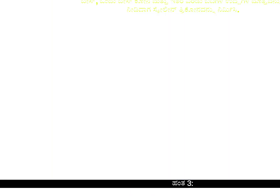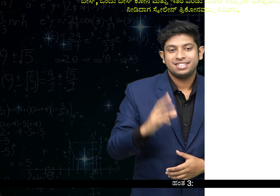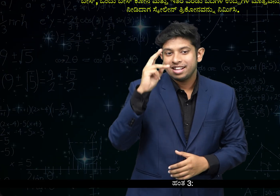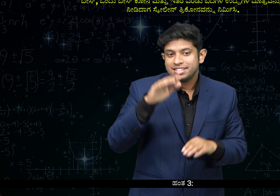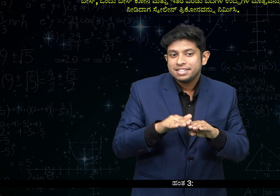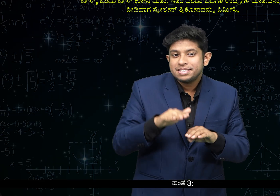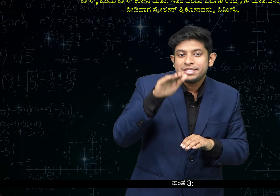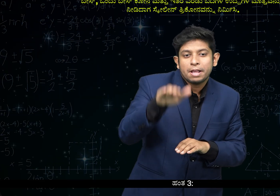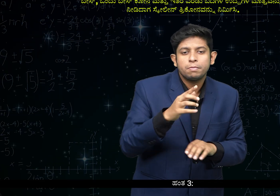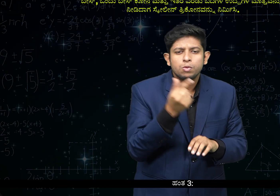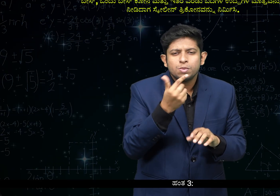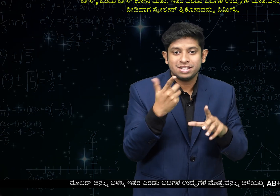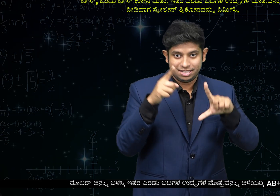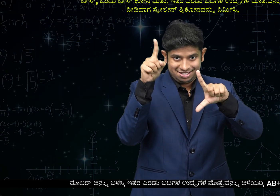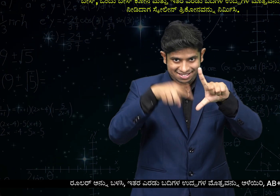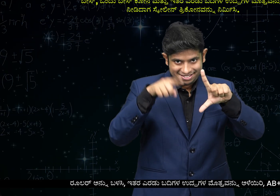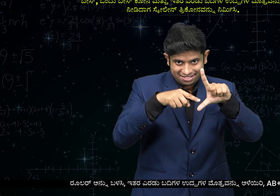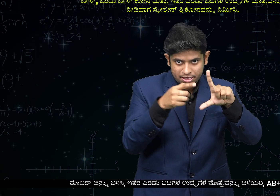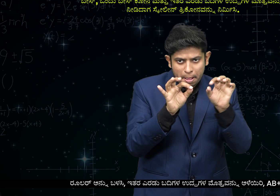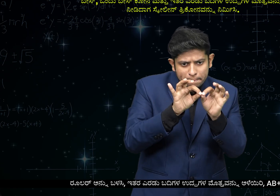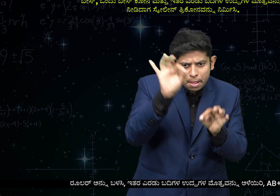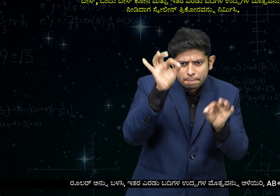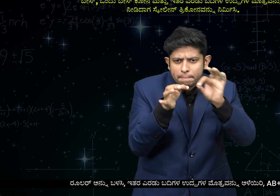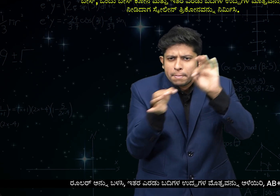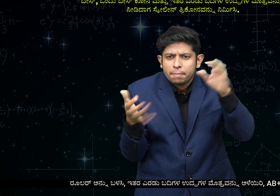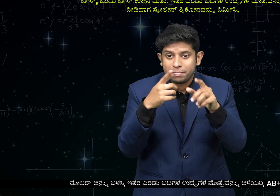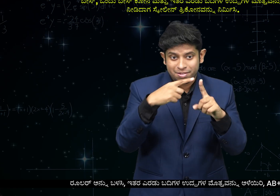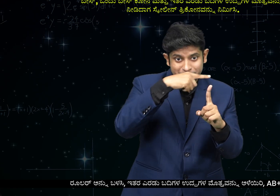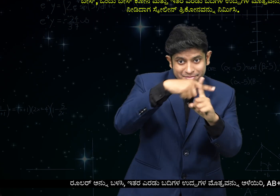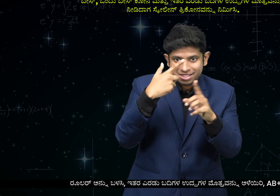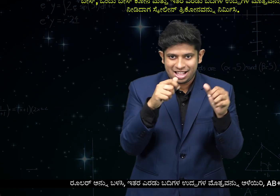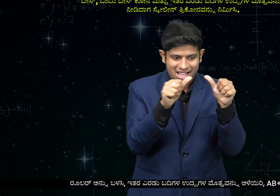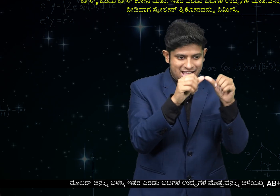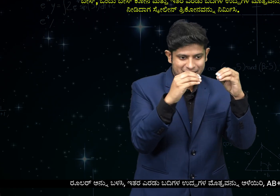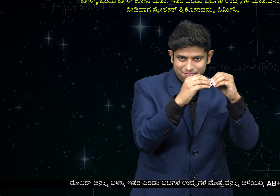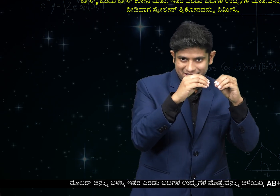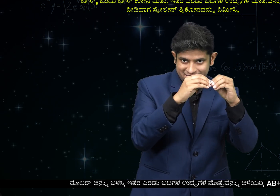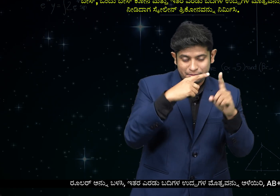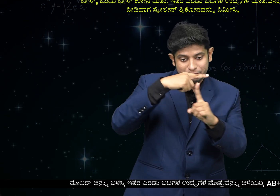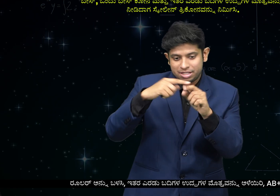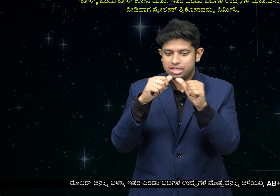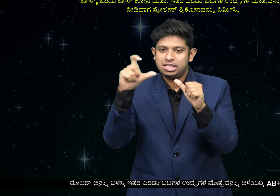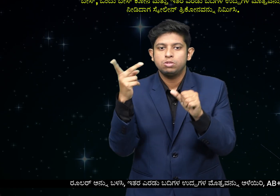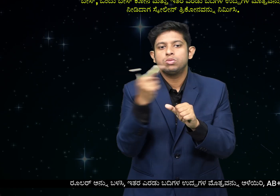ಹಂತ 2. ರೂಲರ್ ಅನ್ನು ಬಳಸಿ ಇತರ ಎರಡು ಬದಿಗಳ ಉದ್ದಗಳ ಮೊತ್ತವನ್ನು ಎಳೆಯಿರಿ. AB ಪ್ಲಸ್ AC.